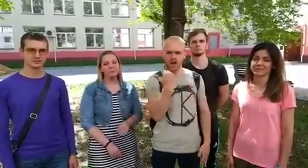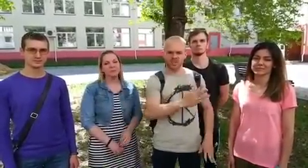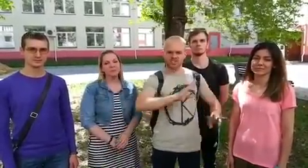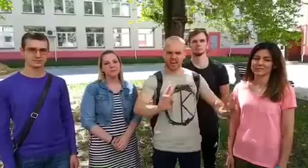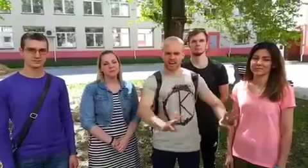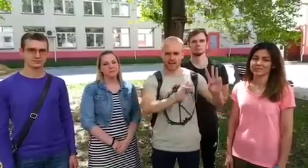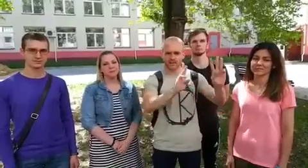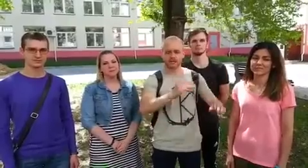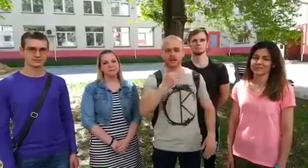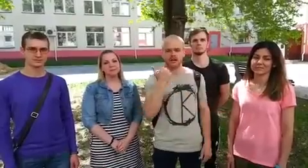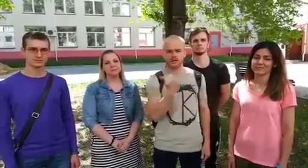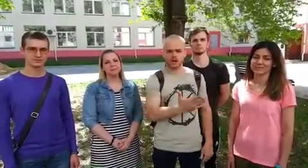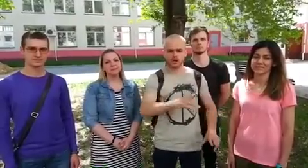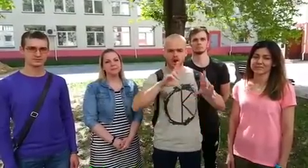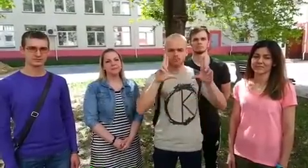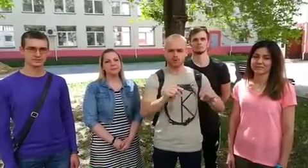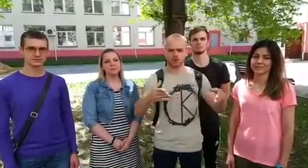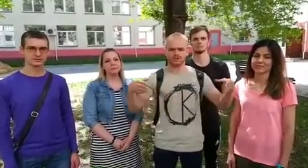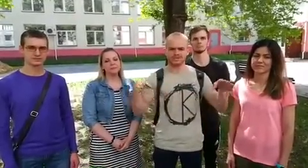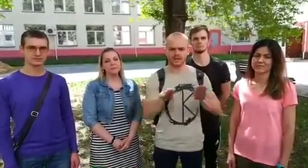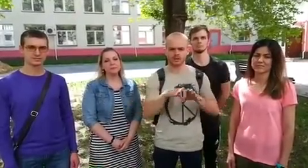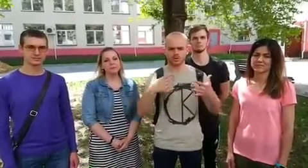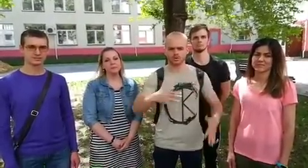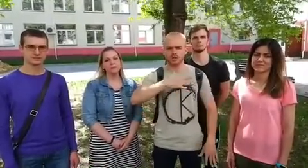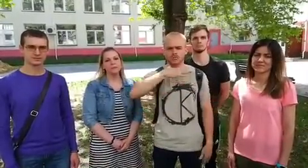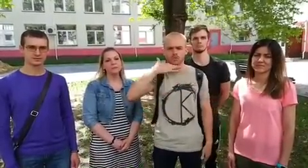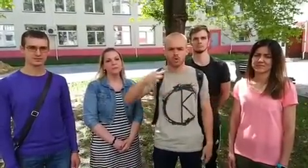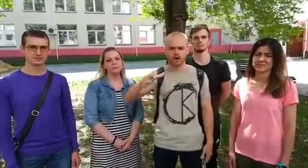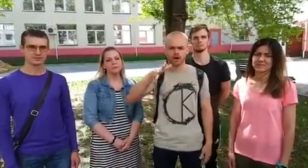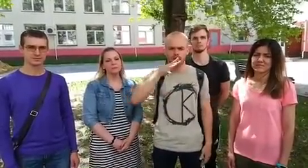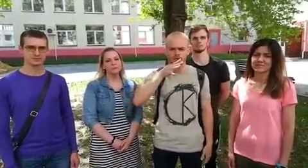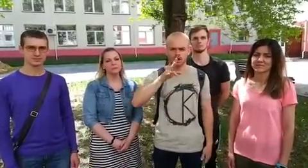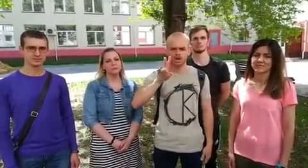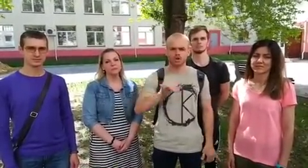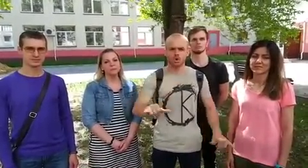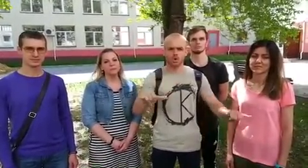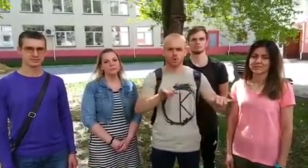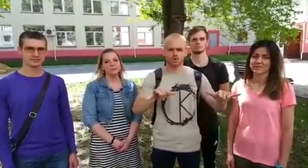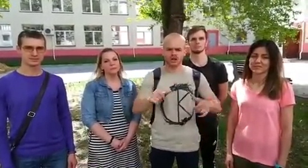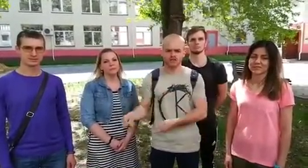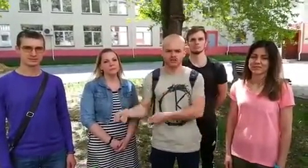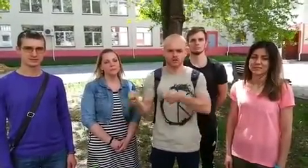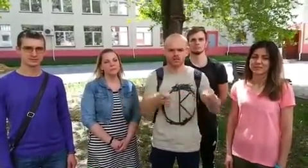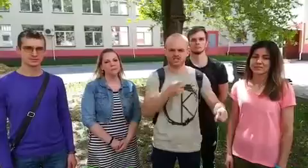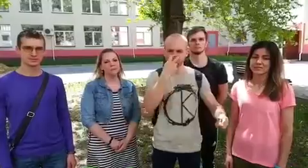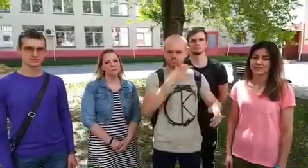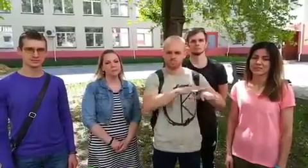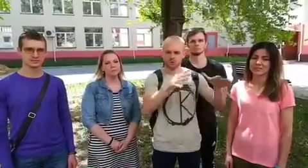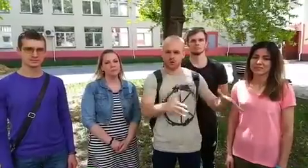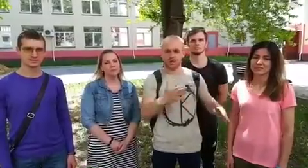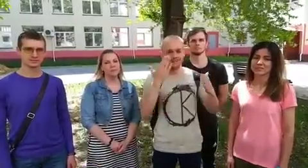городе. Она горит. Ее обещают закрыть уже много лет. Но куда вывозить мусор, не знает